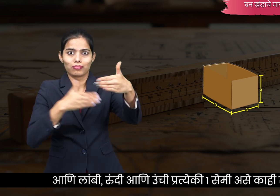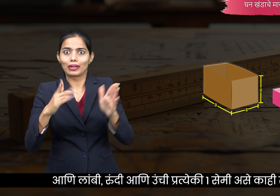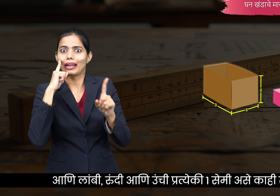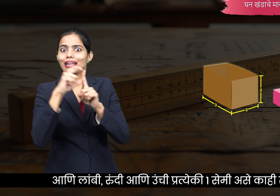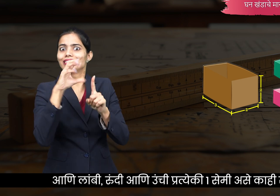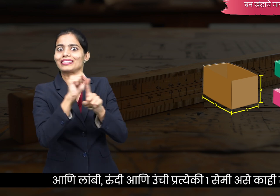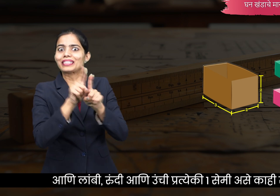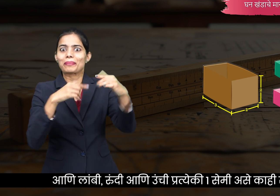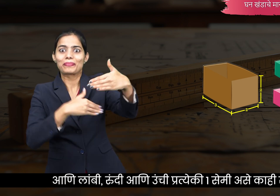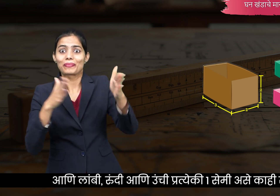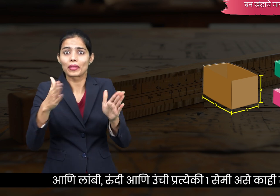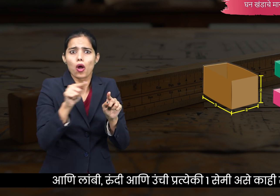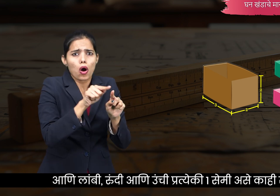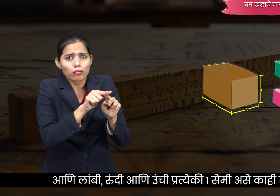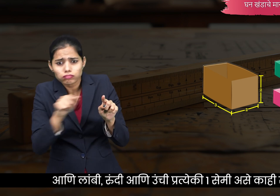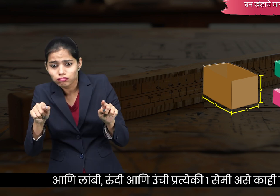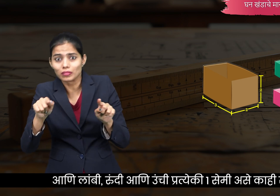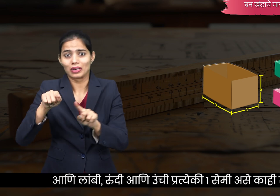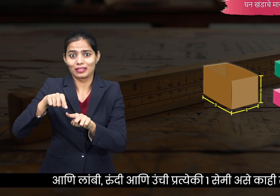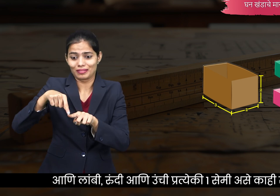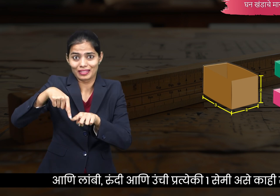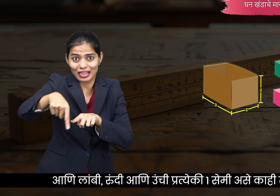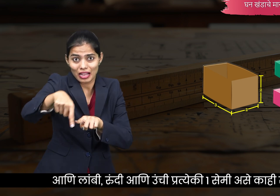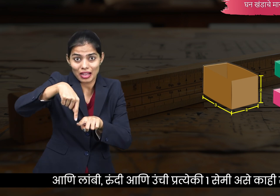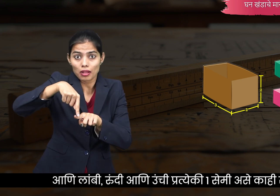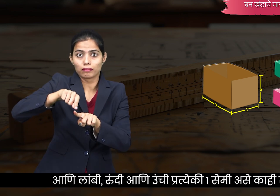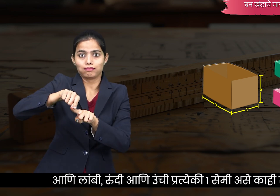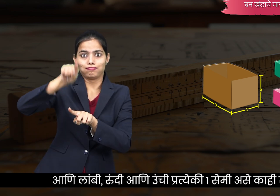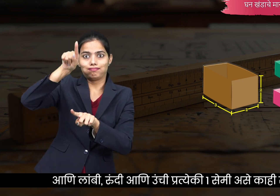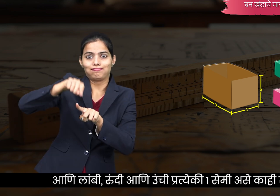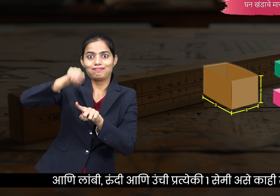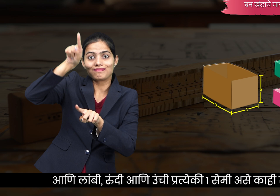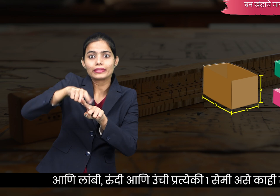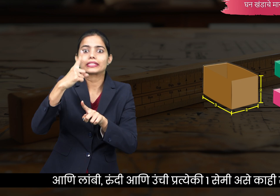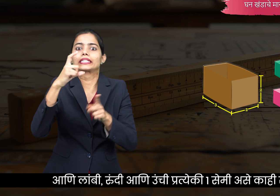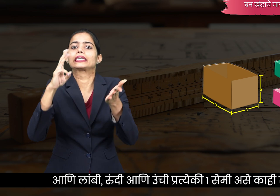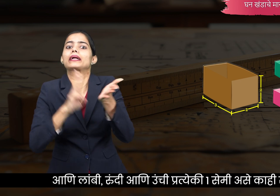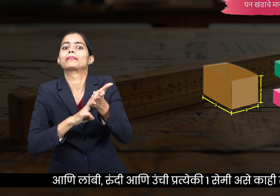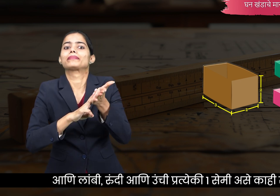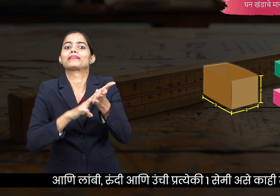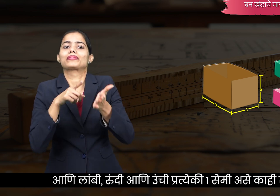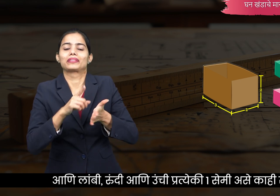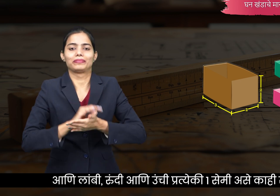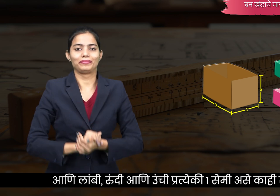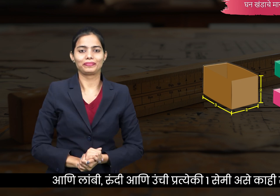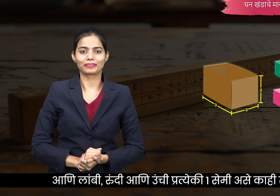आणि लांबी, रुंदी आणि उंची प्रत्येकी 1 सेमी असे काही समान घन घ्या.